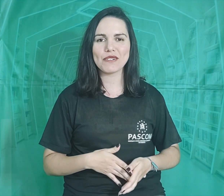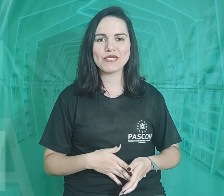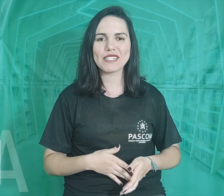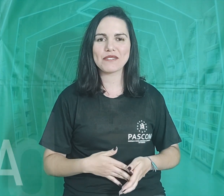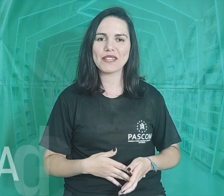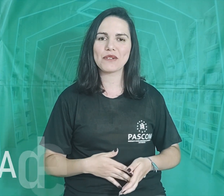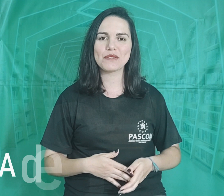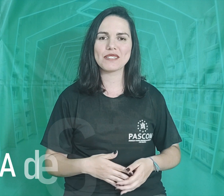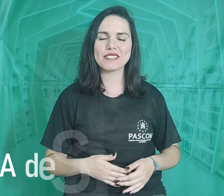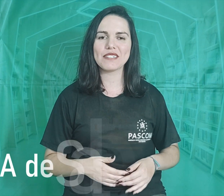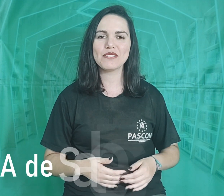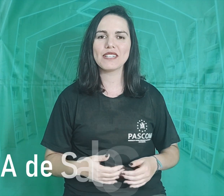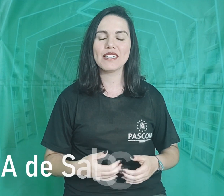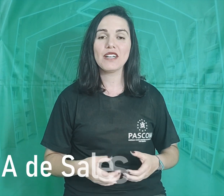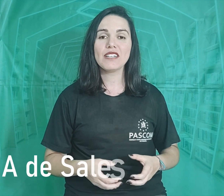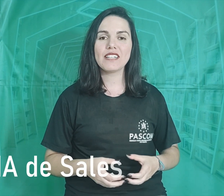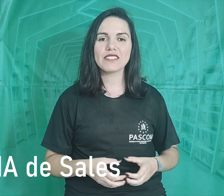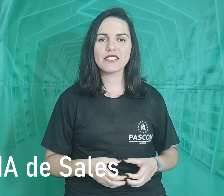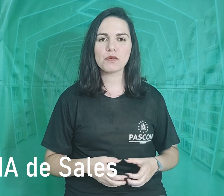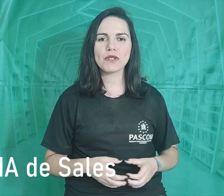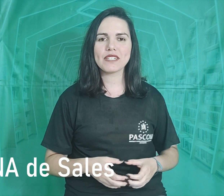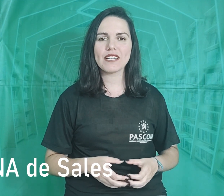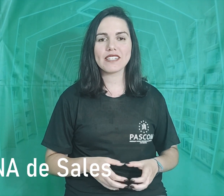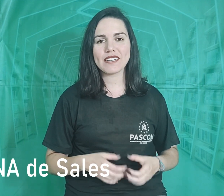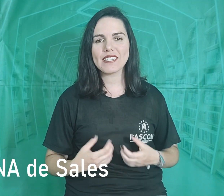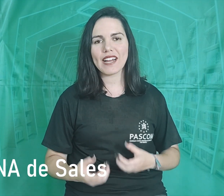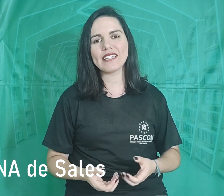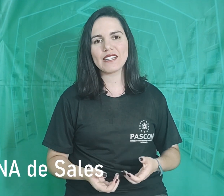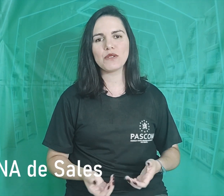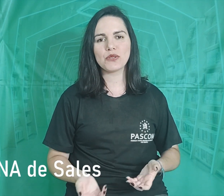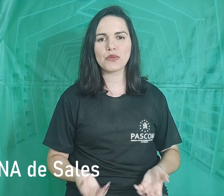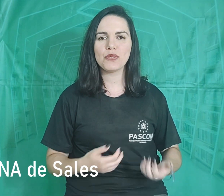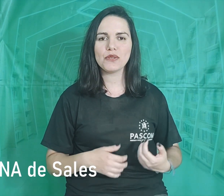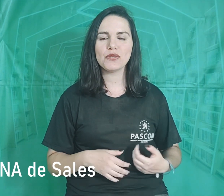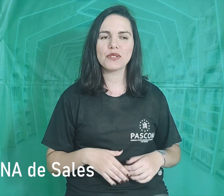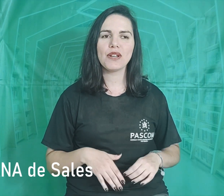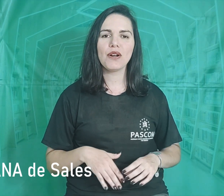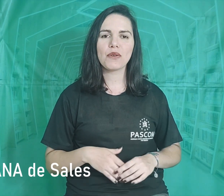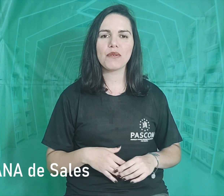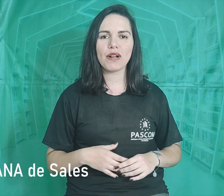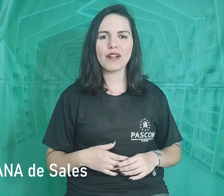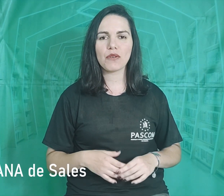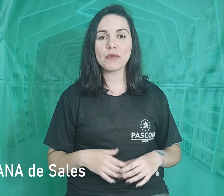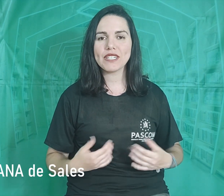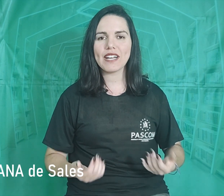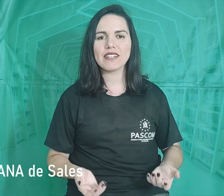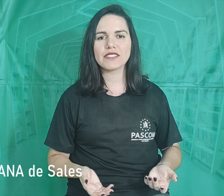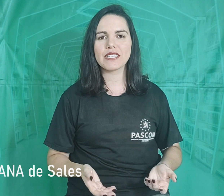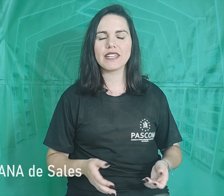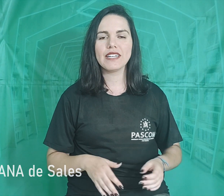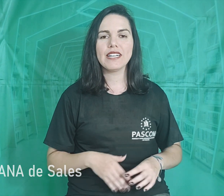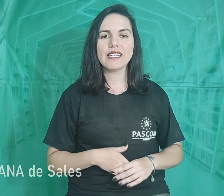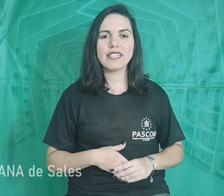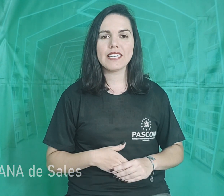inclusão, né, que vem acontecendo, né, da gente poder integrar, né, os surdos com a comunidade, né.